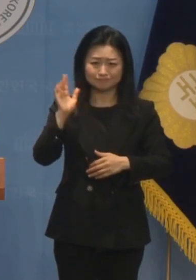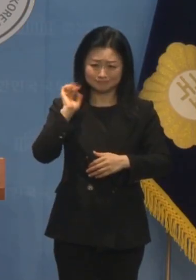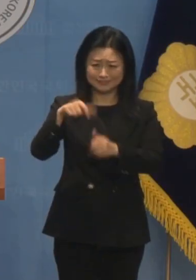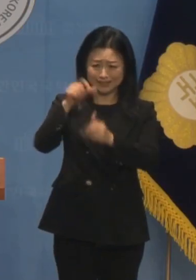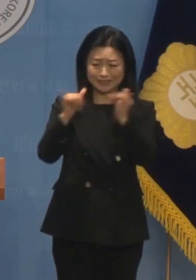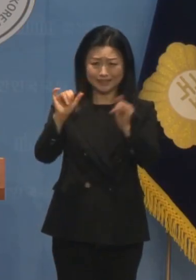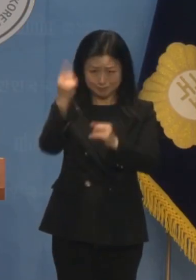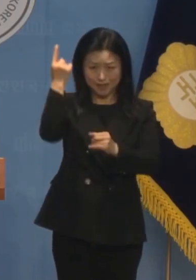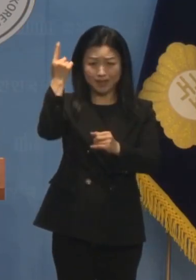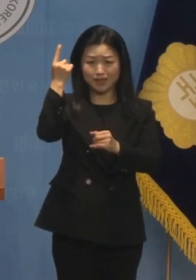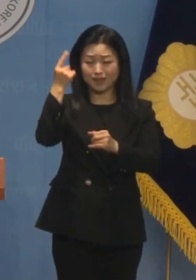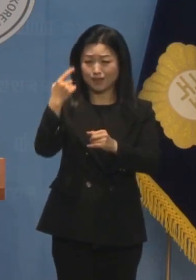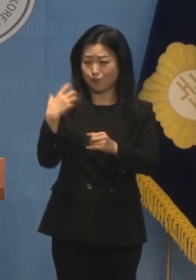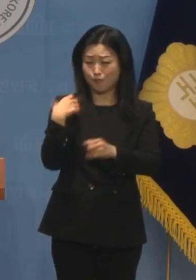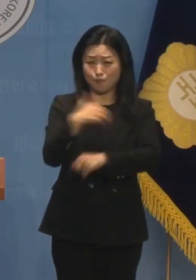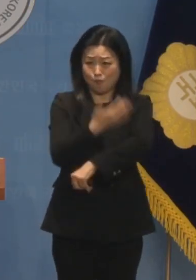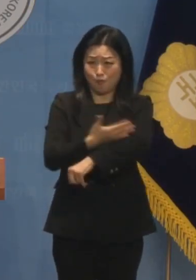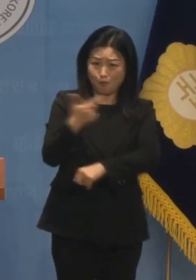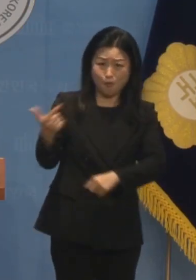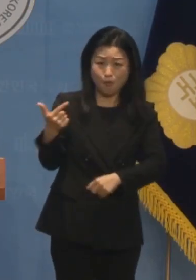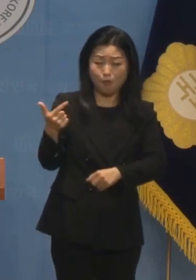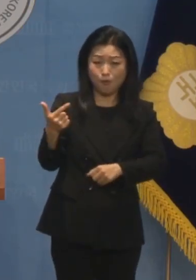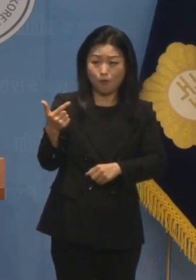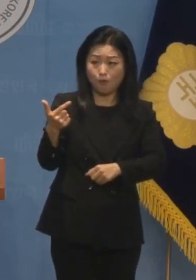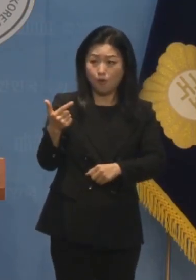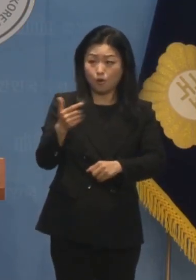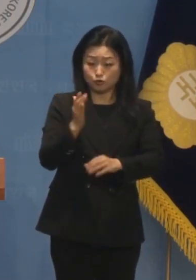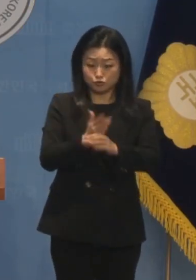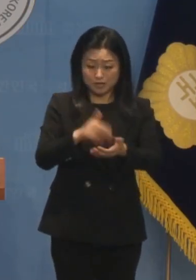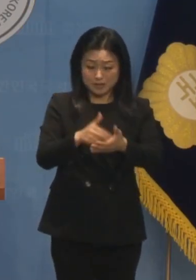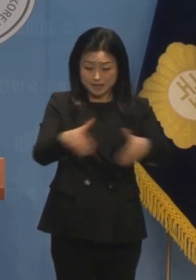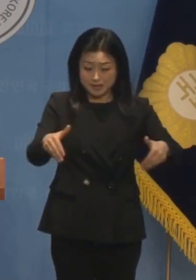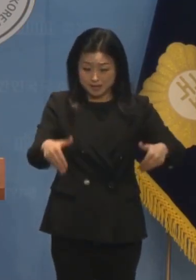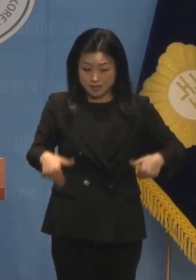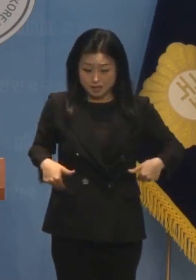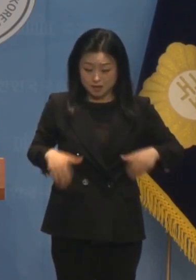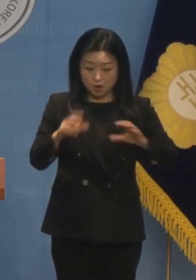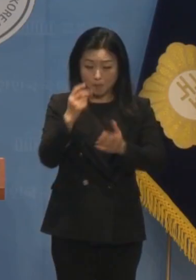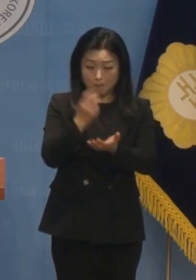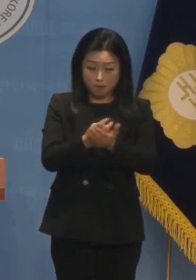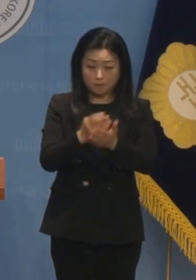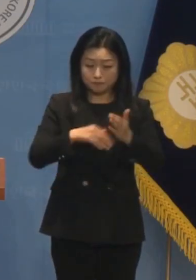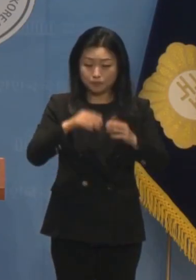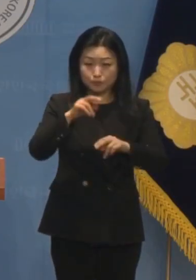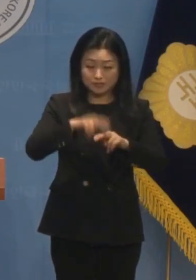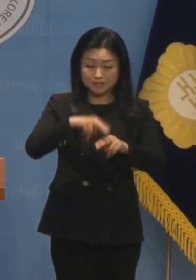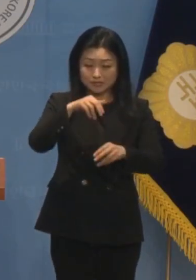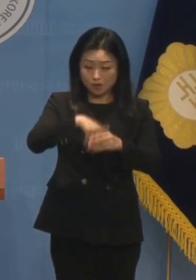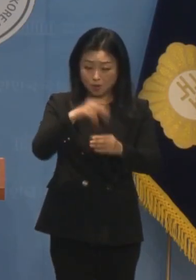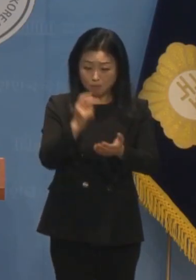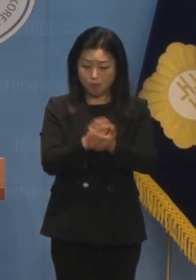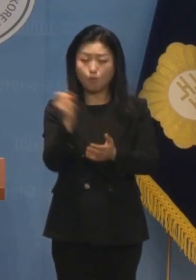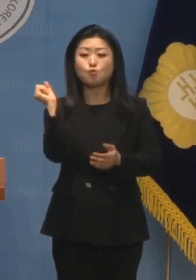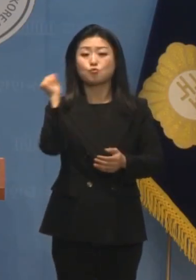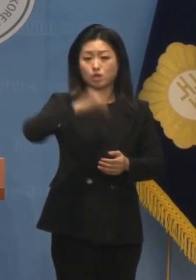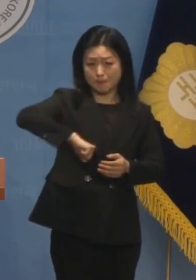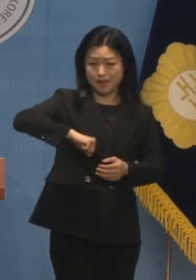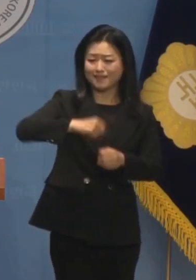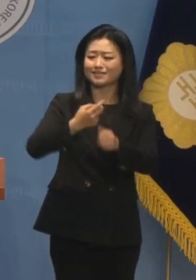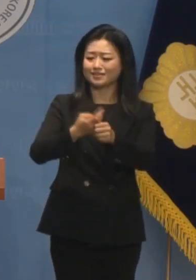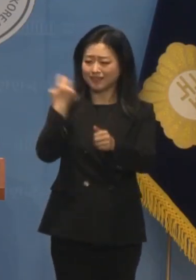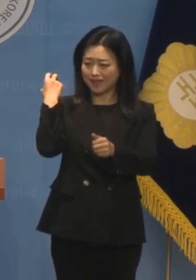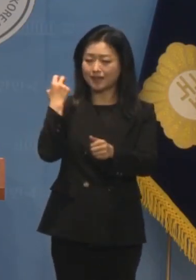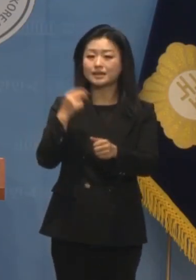것입니다. 대통령의 정치적 중립 의무를 규정한 헌법과 공직선거법 위반이자 탄핵 사유가 될